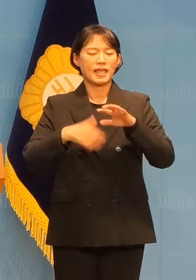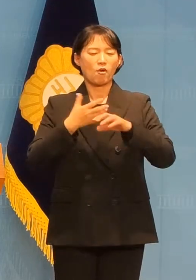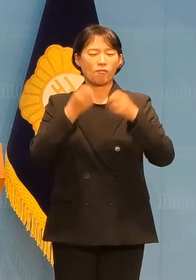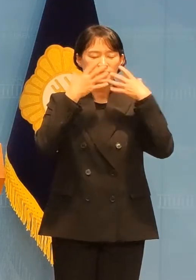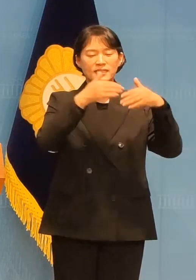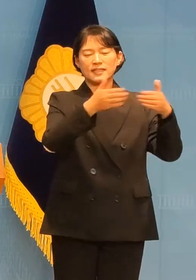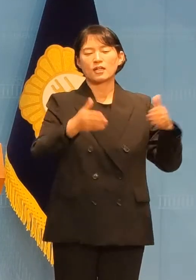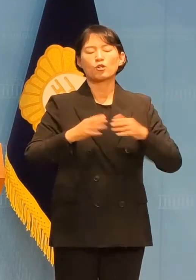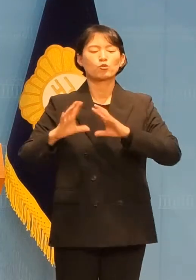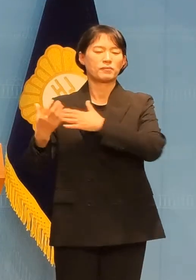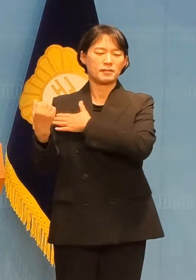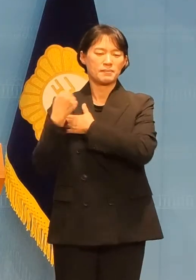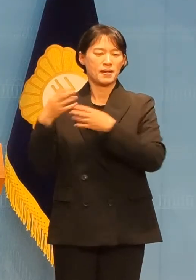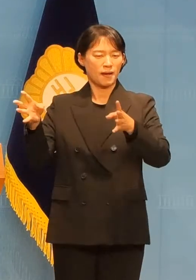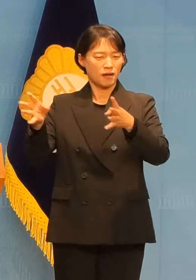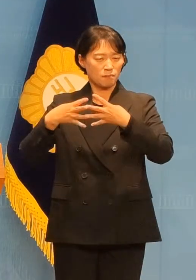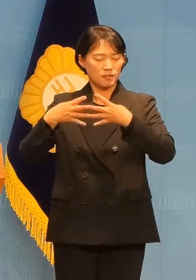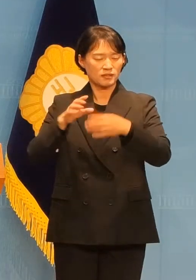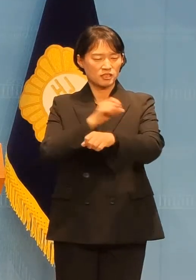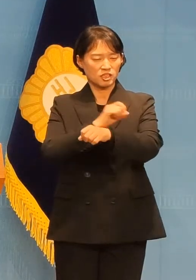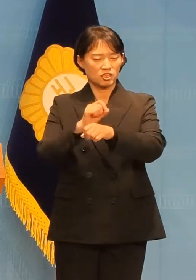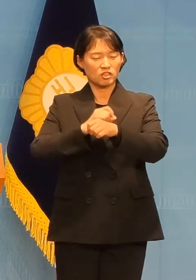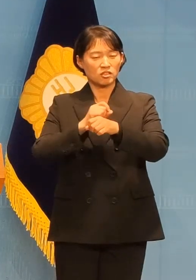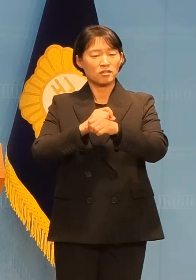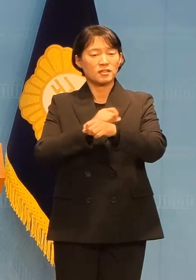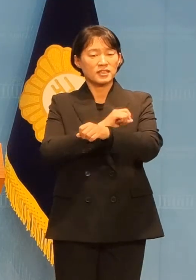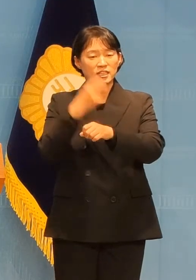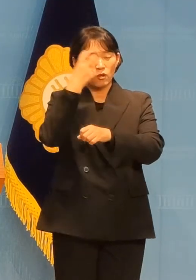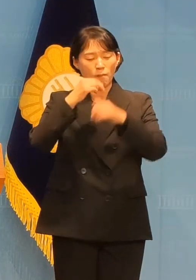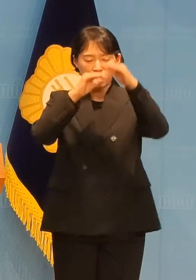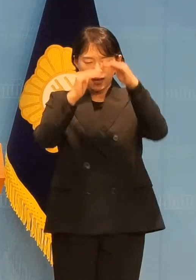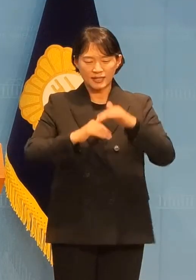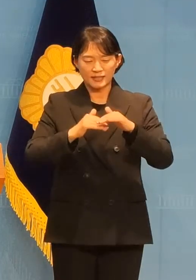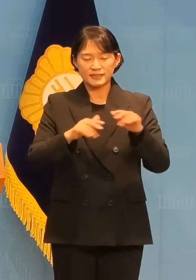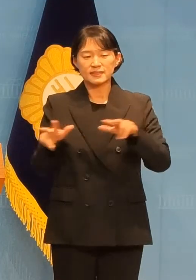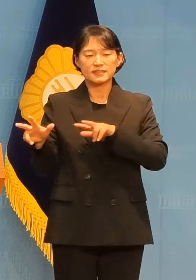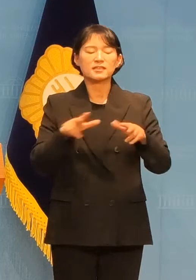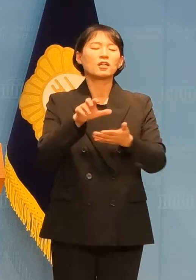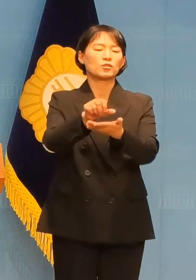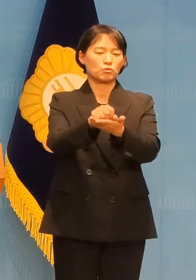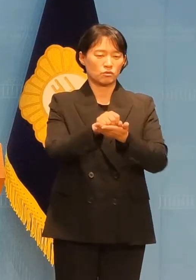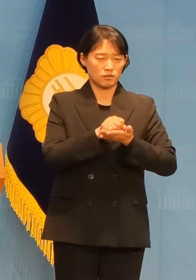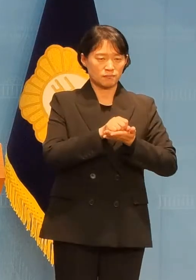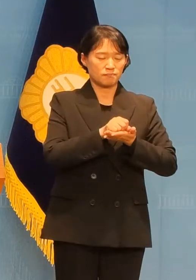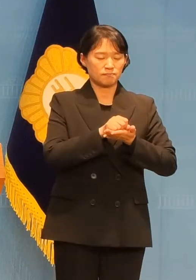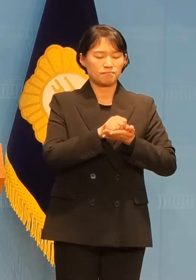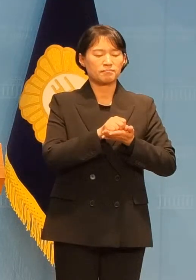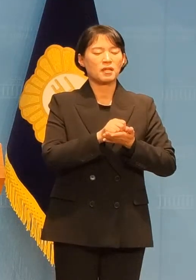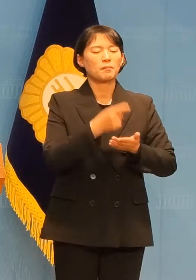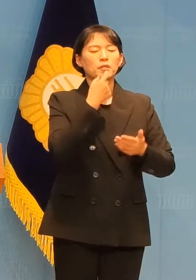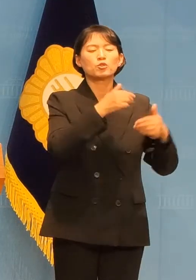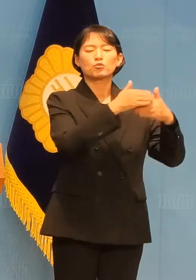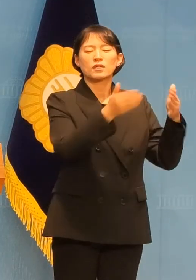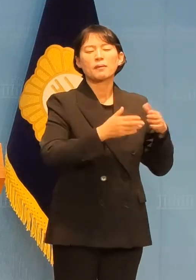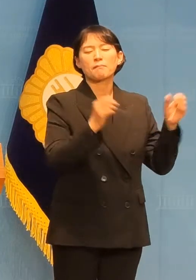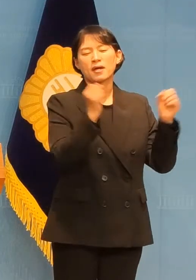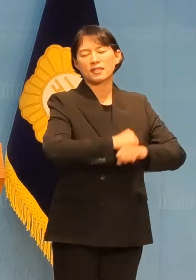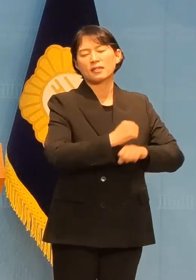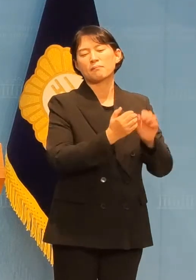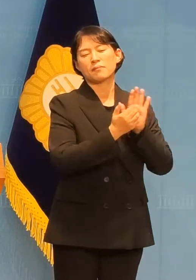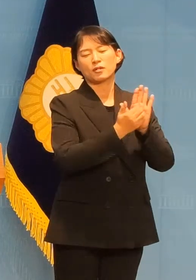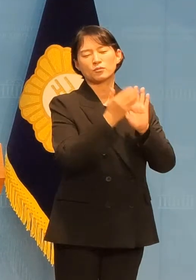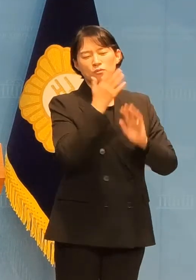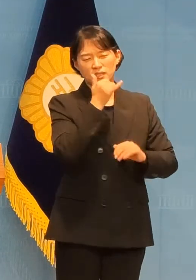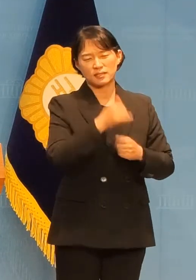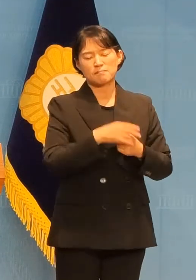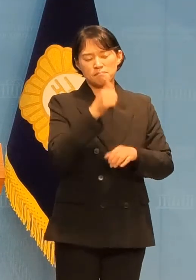개혁신당과 국민의힘이 합의한 특검안을 즉각 수용하는 것만이 민주당이 직면한 파국을 면할 수 있는